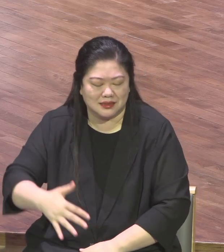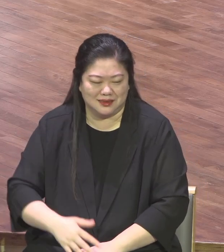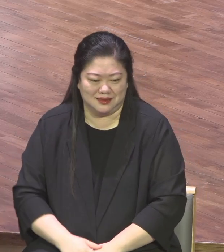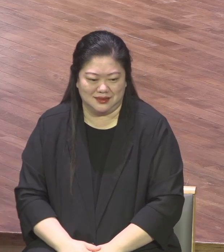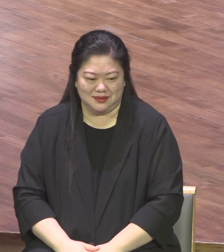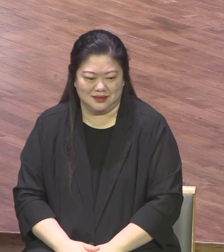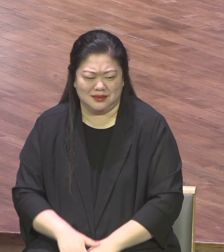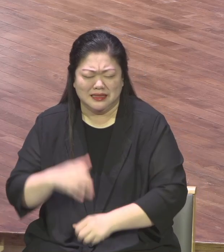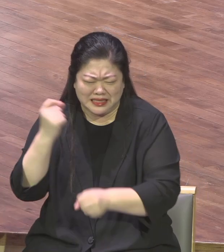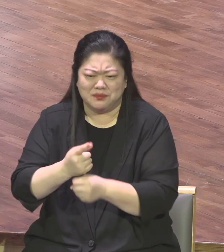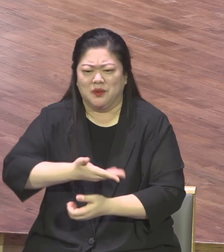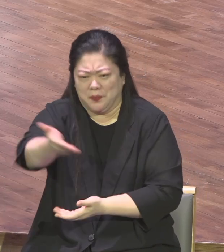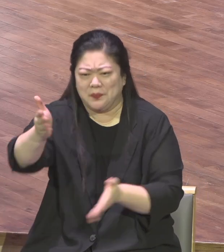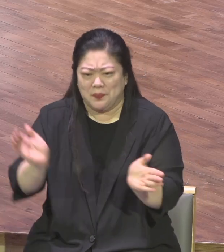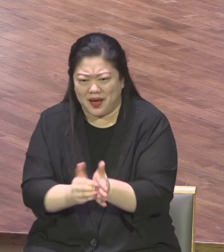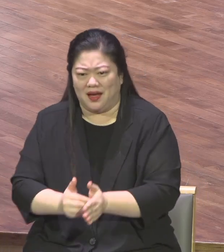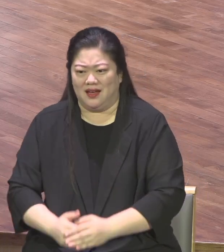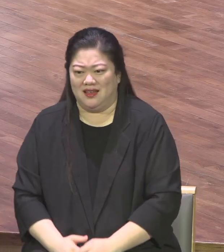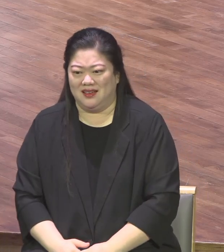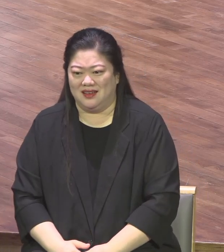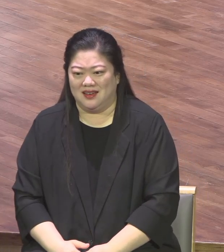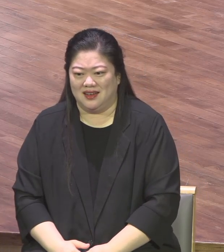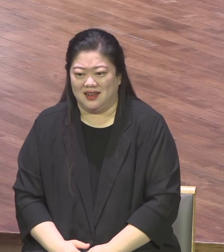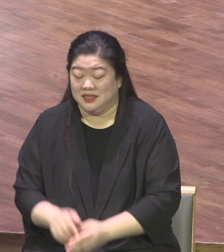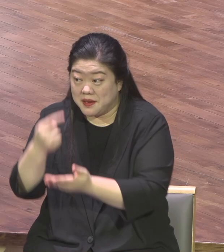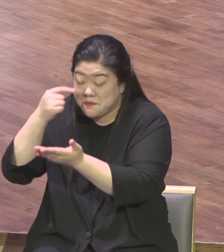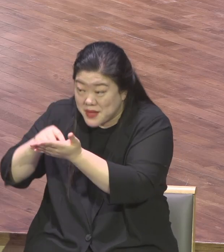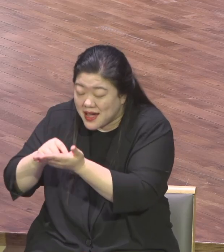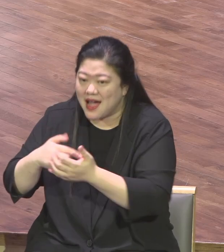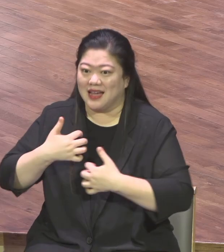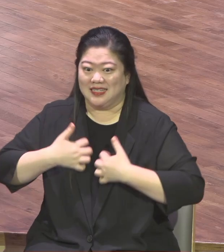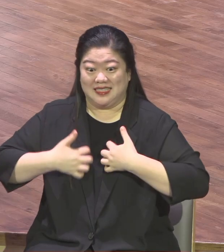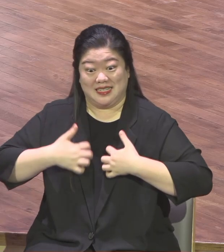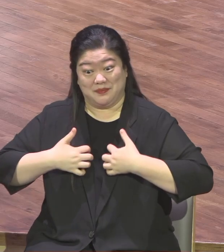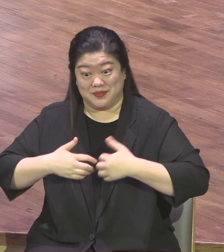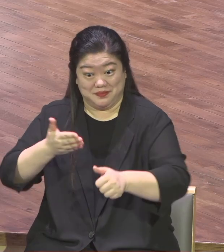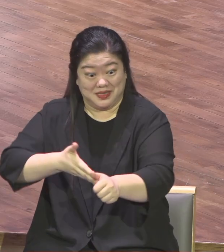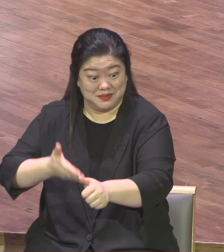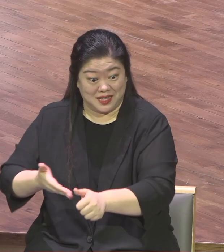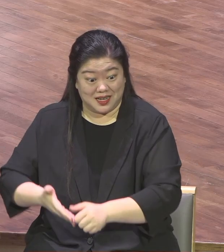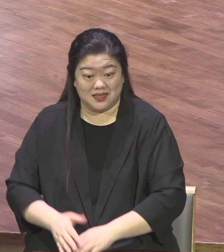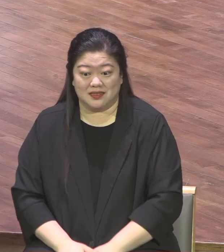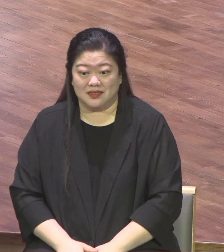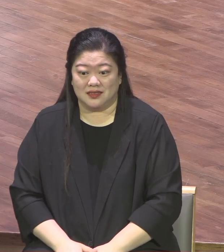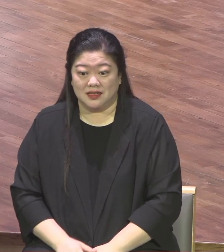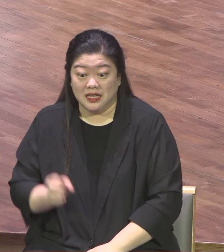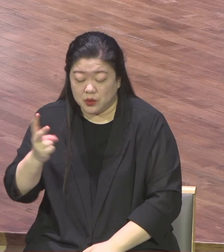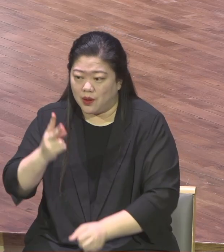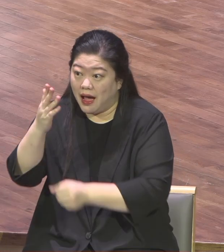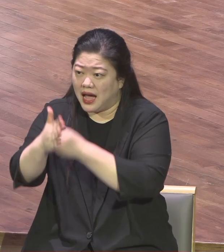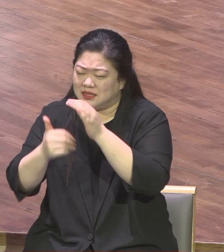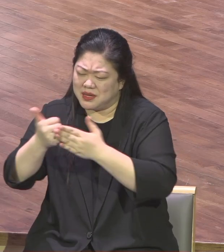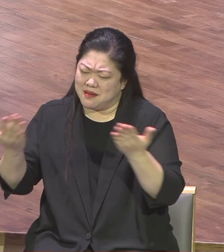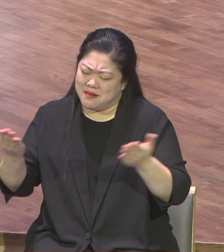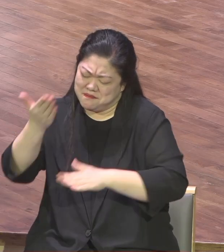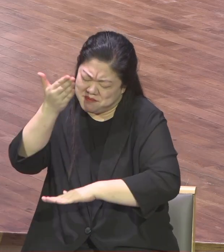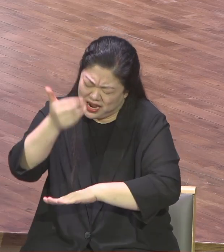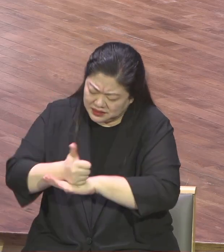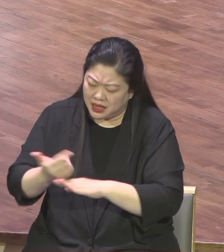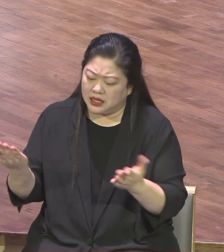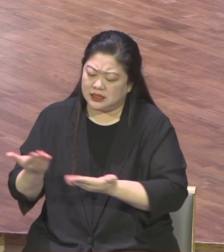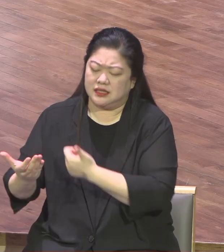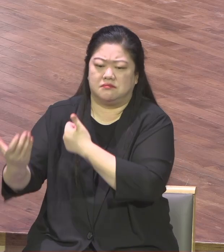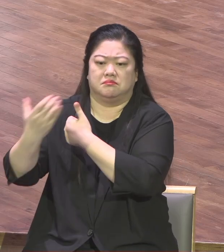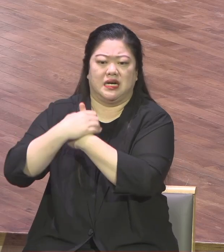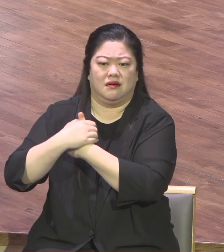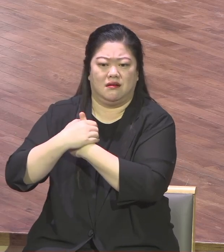날마다 그걸 가지고 하나님을 기뻐하시기 바랍니다. 우리의 마지막 미션, 하나님이 주신 미션,